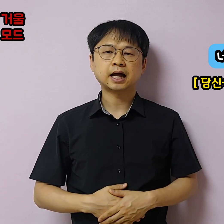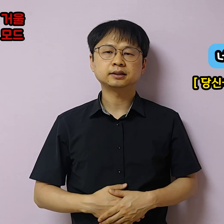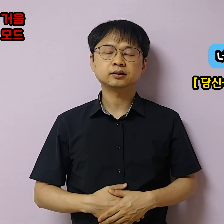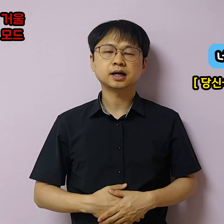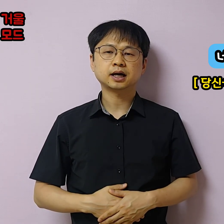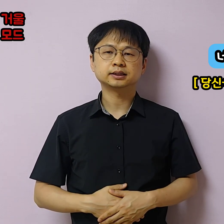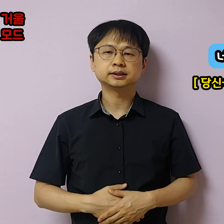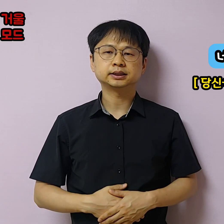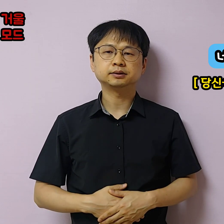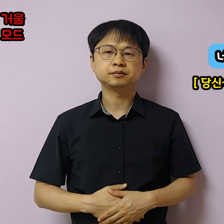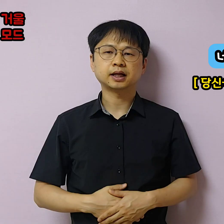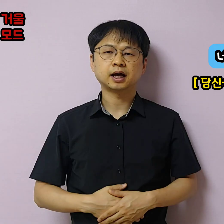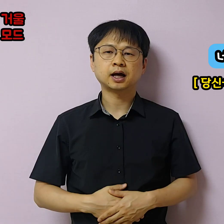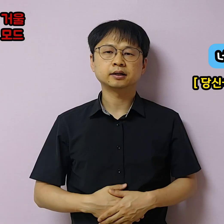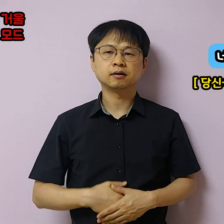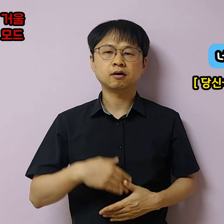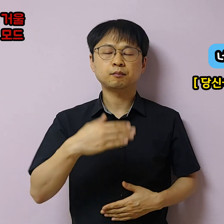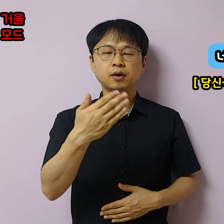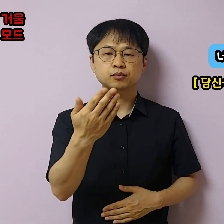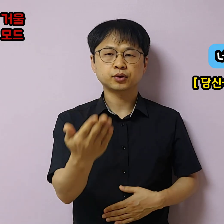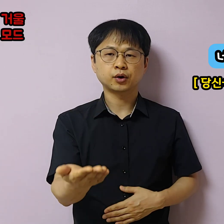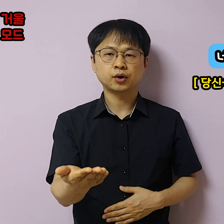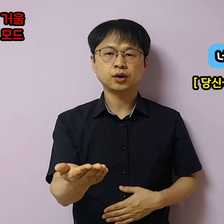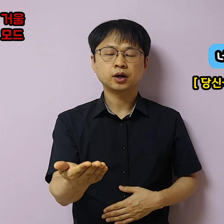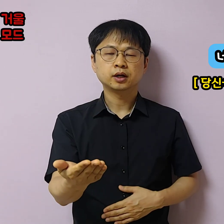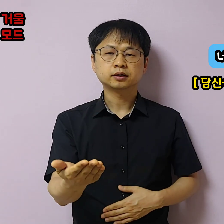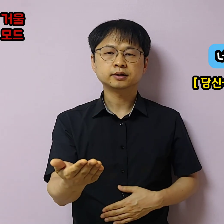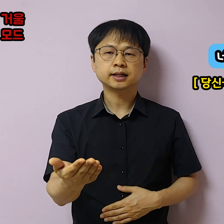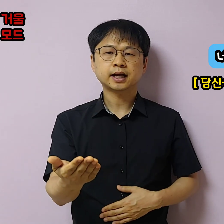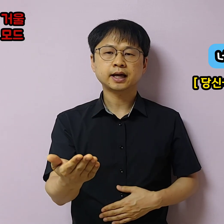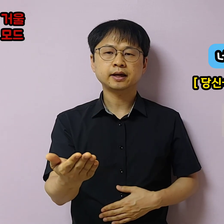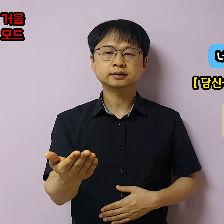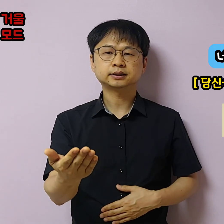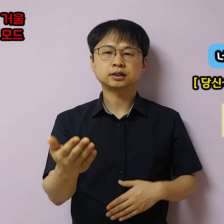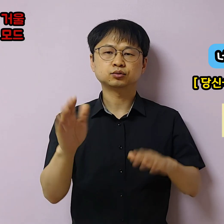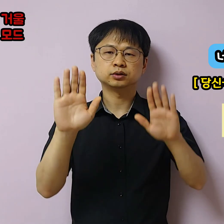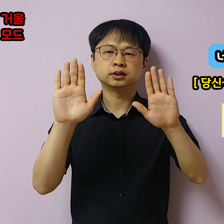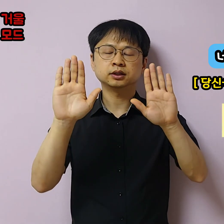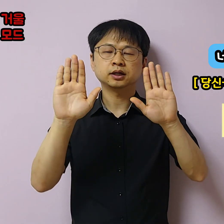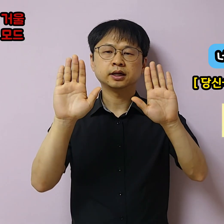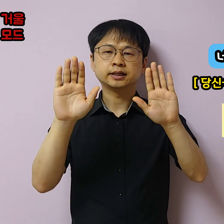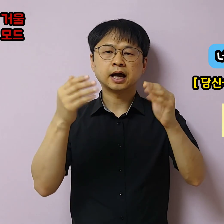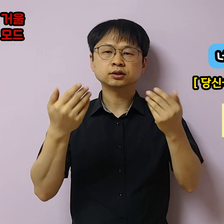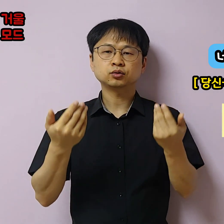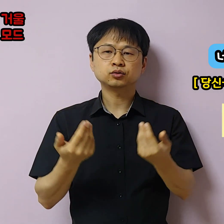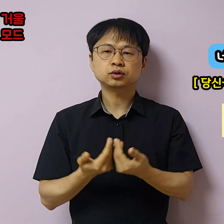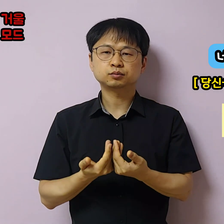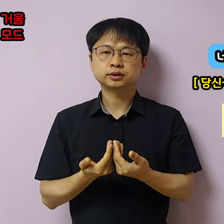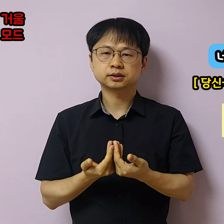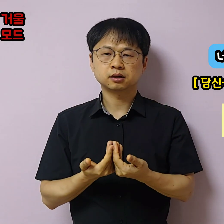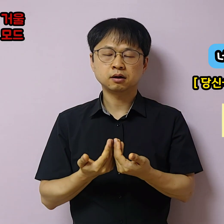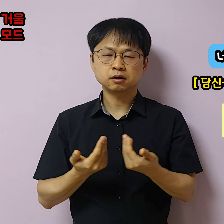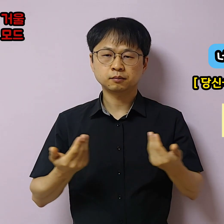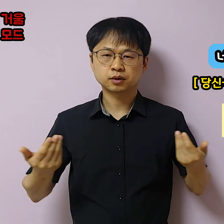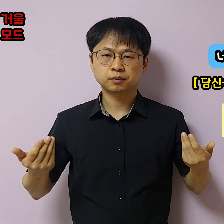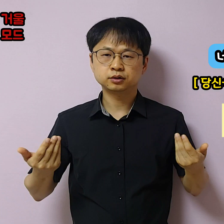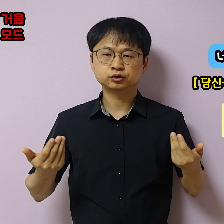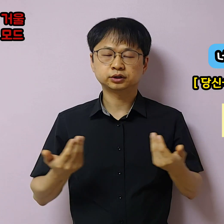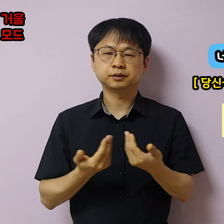날 떠나가듯이입니다. 너 배웠고요. 떠나다 헤어지다는 수어는 양손등을 붙여서 옆으로